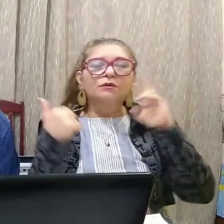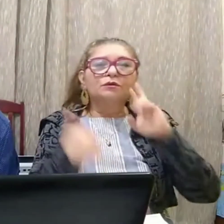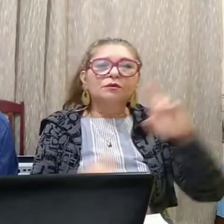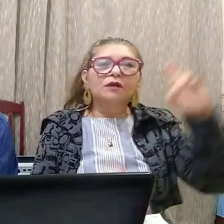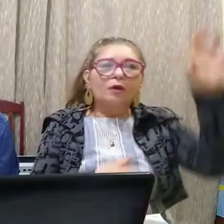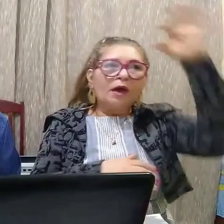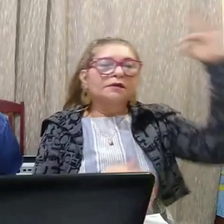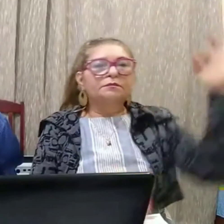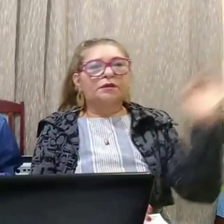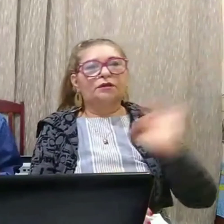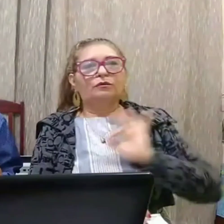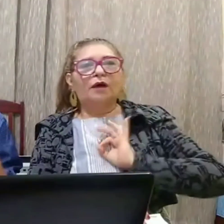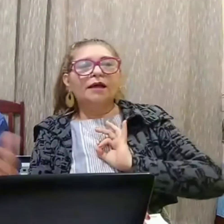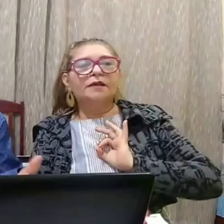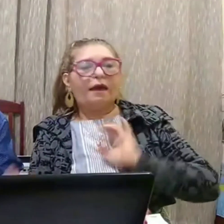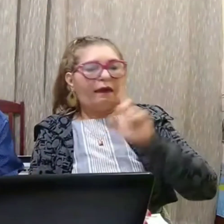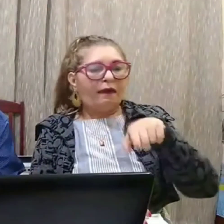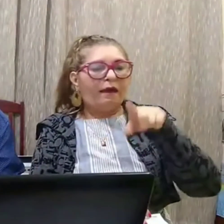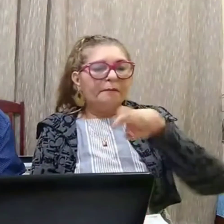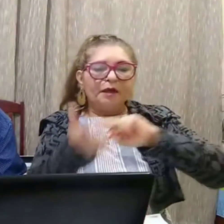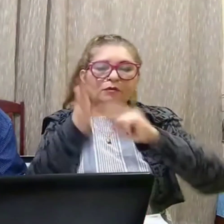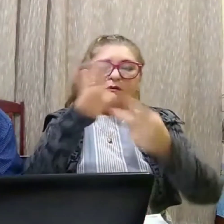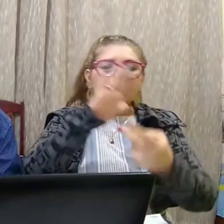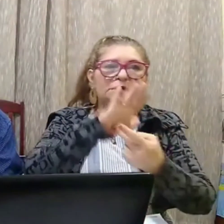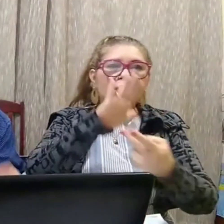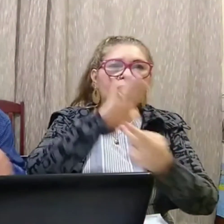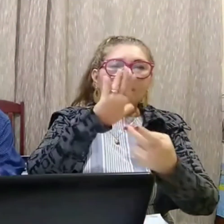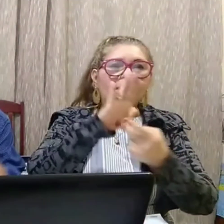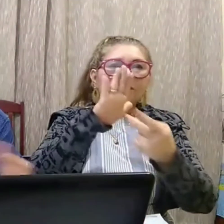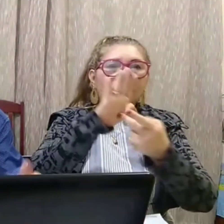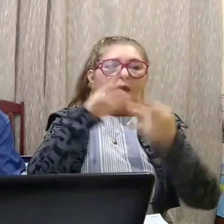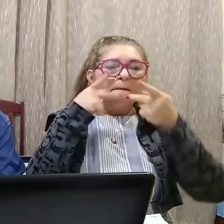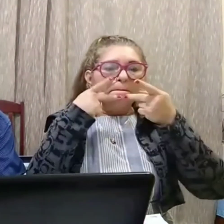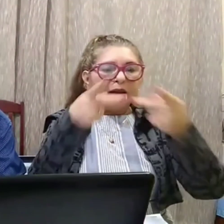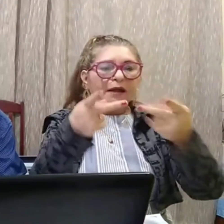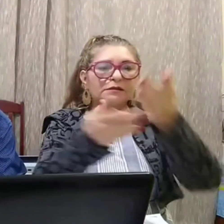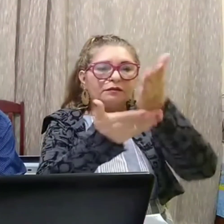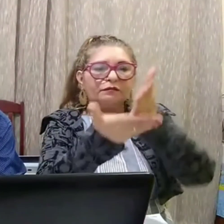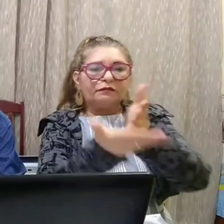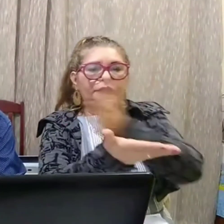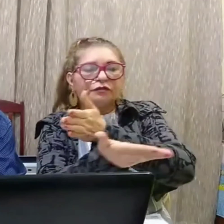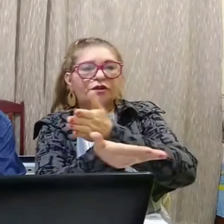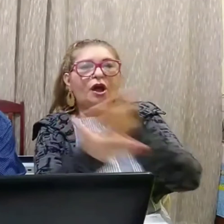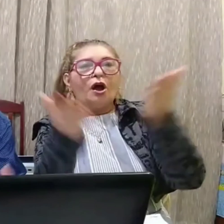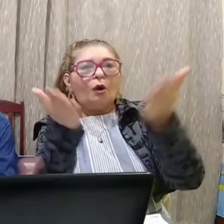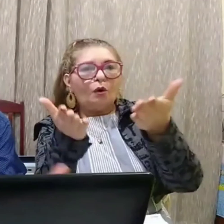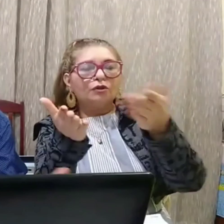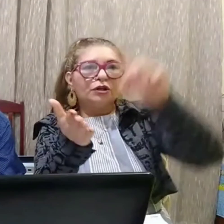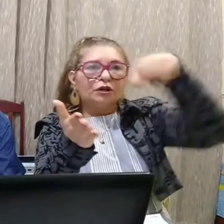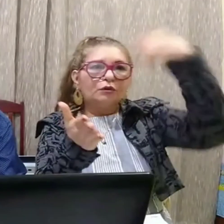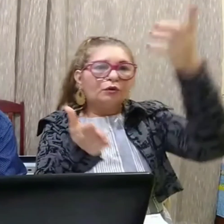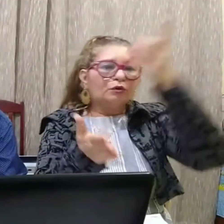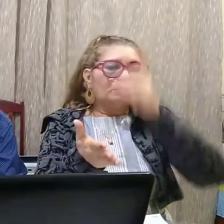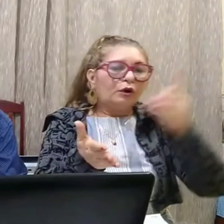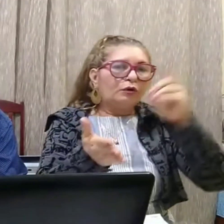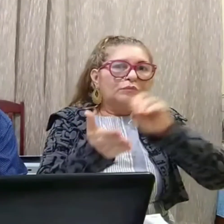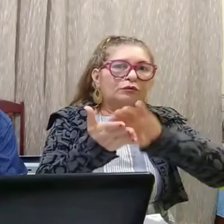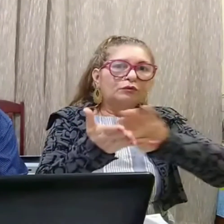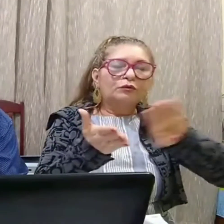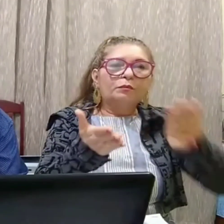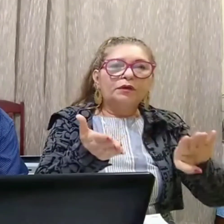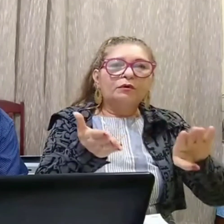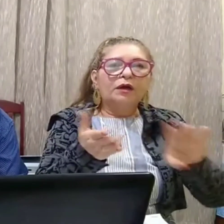na verdade, essa mensagem eu vou dividir em duas. Hoje, próximo domingo, porque senão eu vou passar de